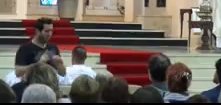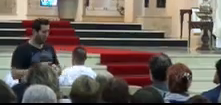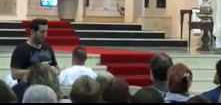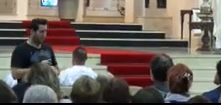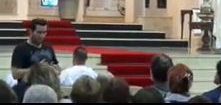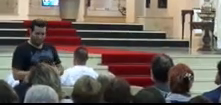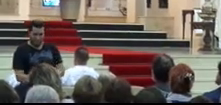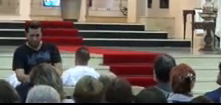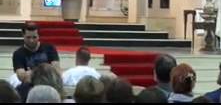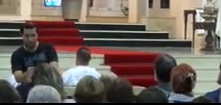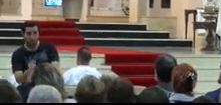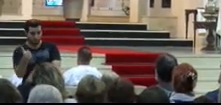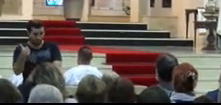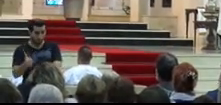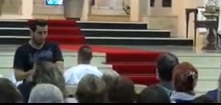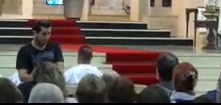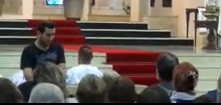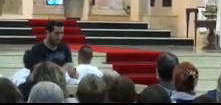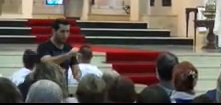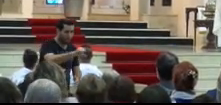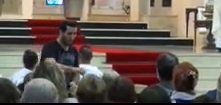Jesus sabia que